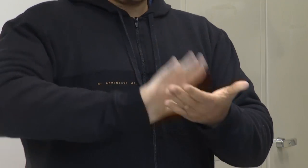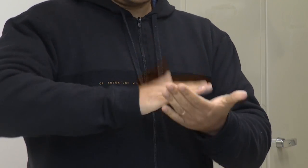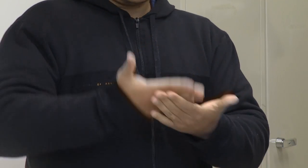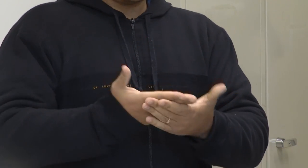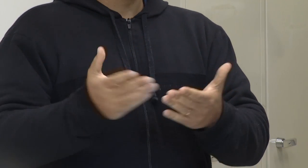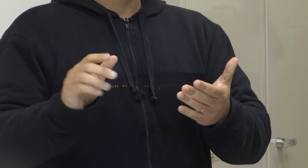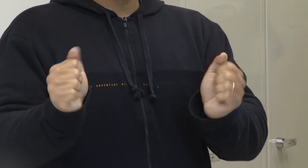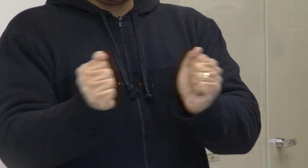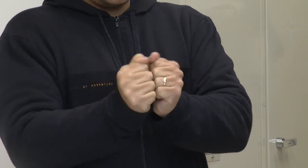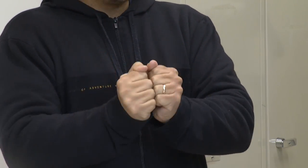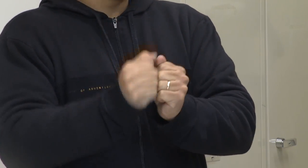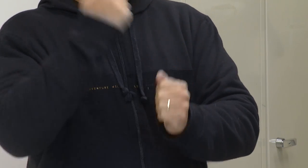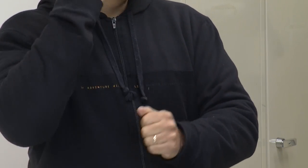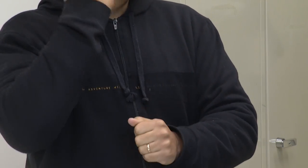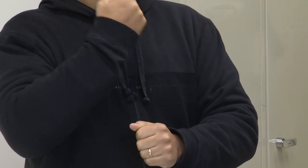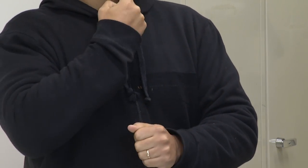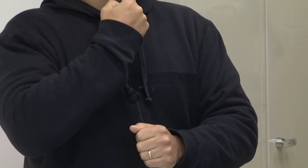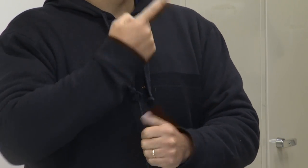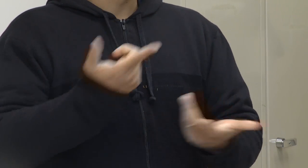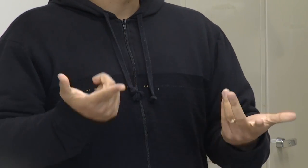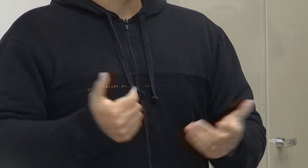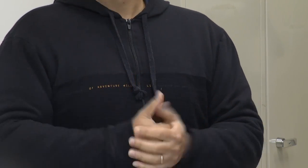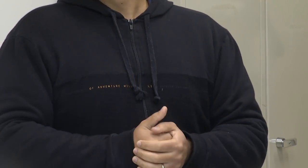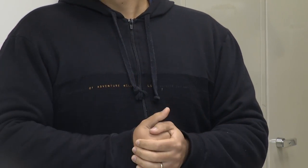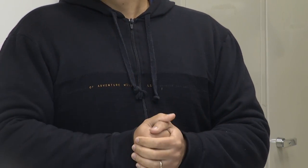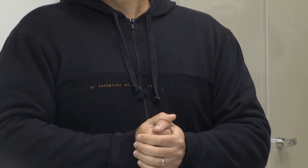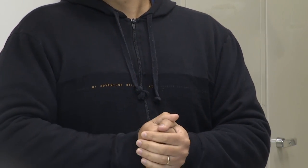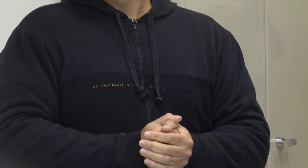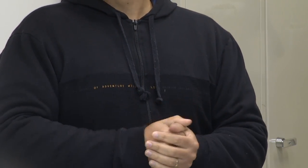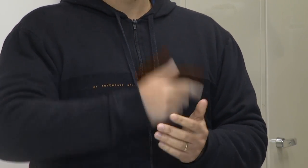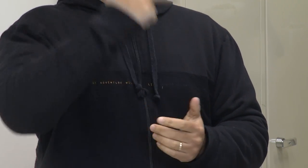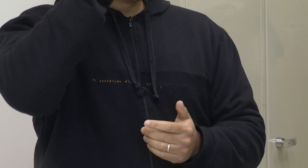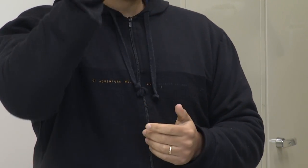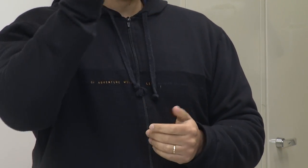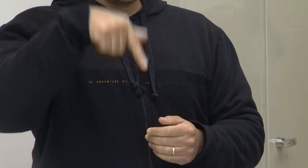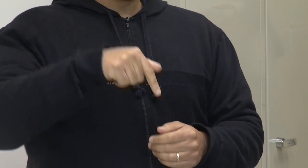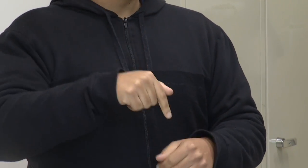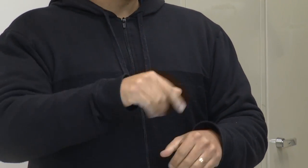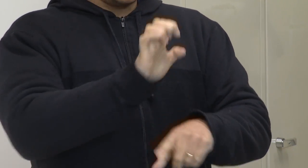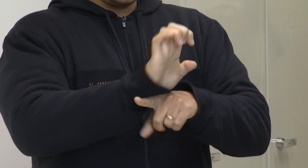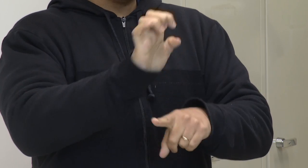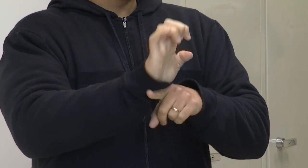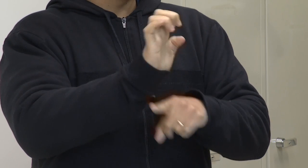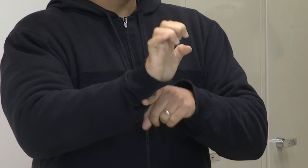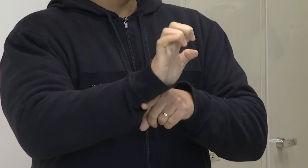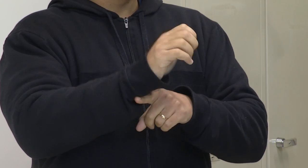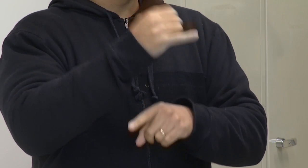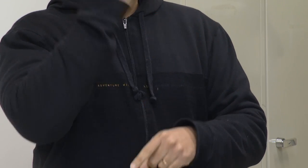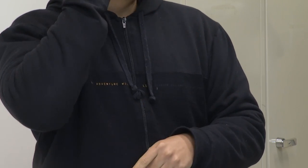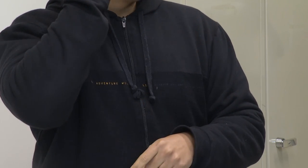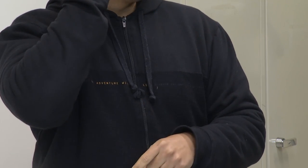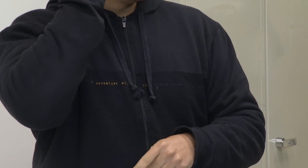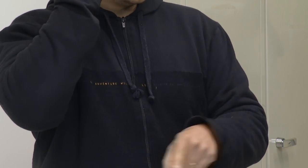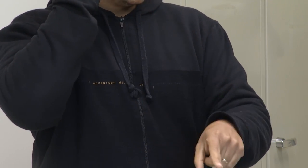Pato Branco conta com número aproximado de 100 pessoas surdas com diferentes graus de perca auditiva